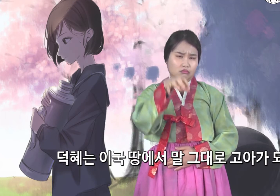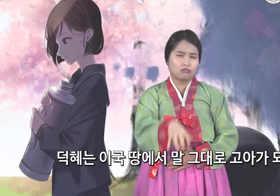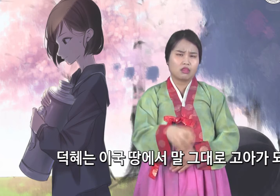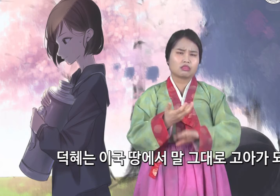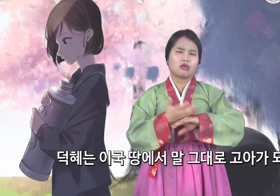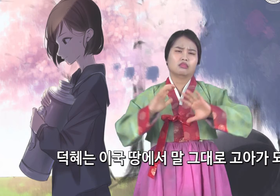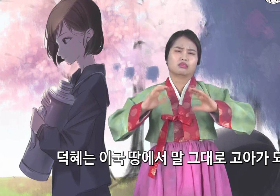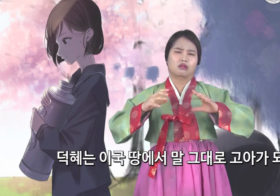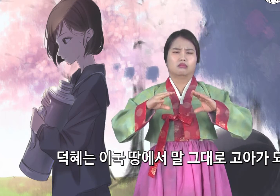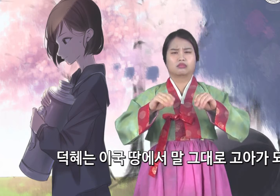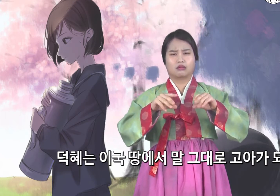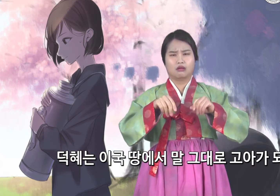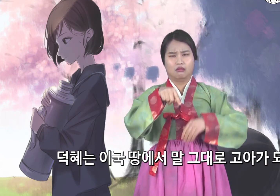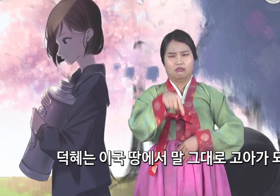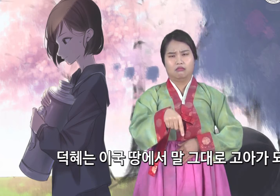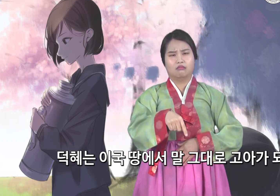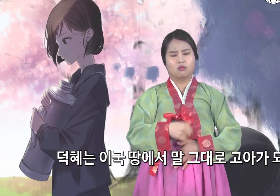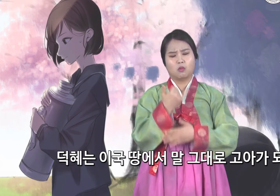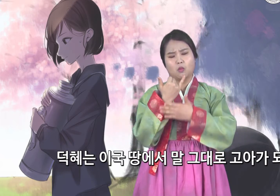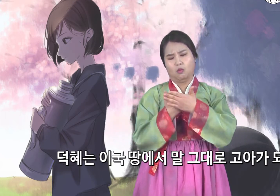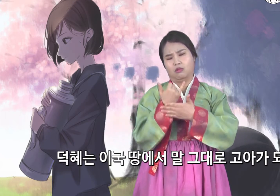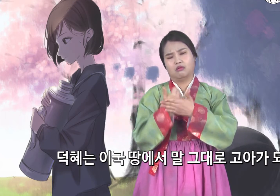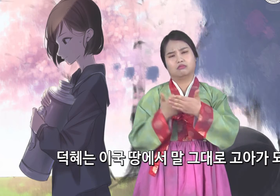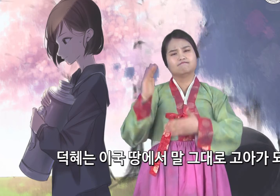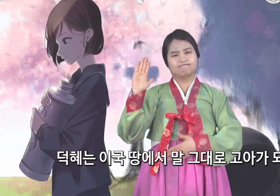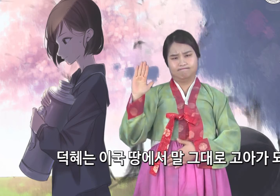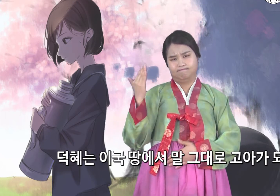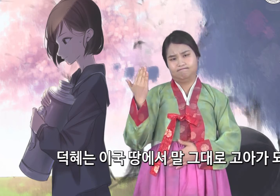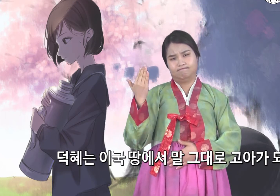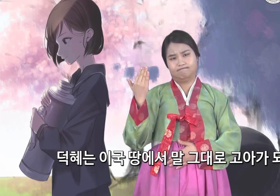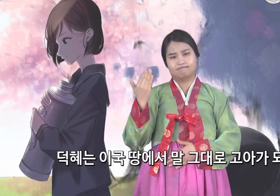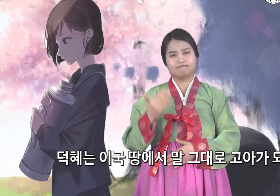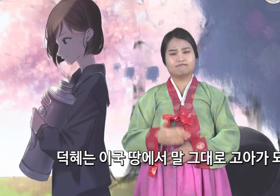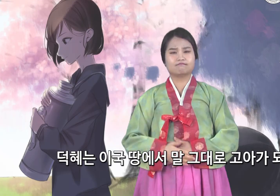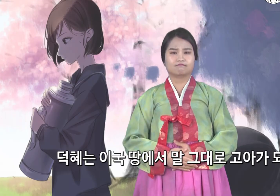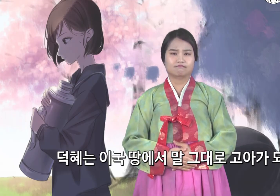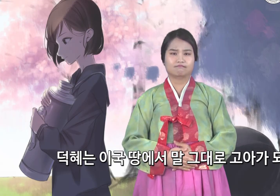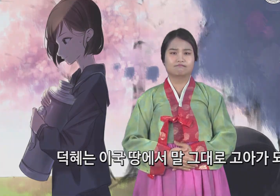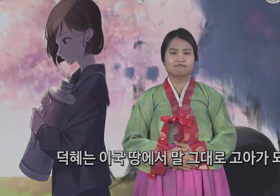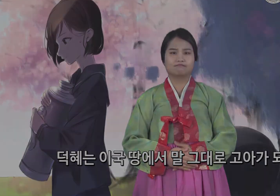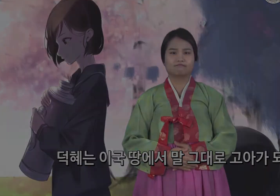덕혜는 이국 땅에서 말 그대로 고아가 되었다.